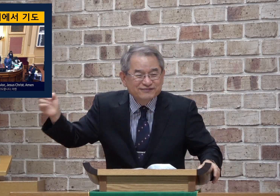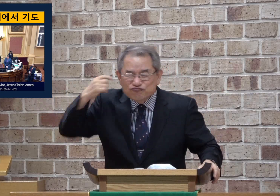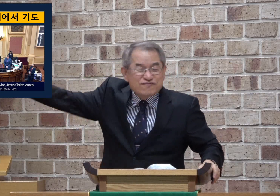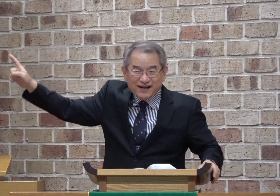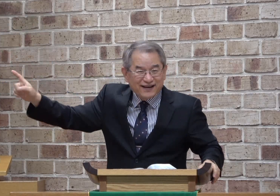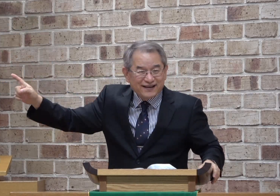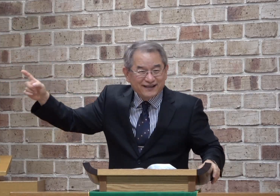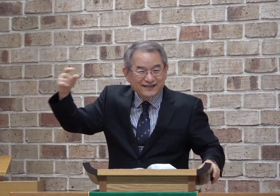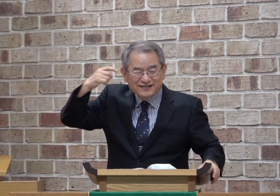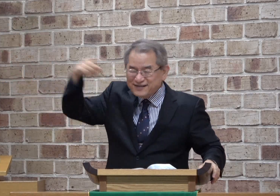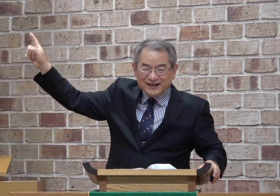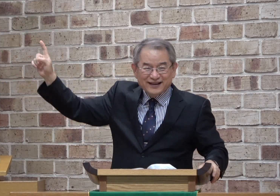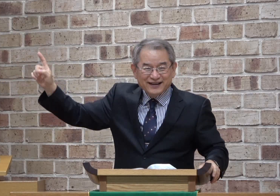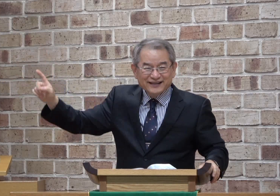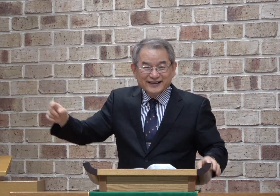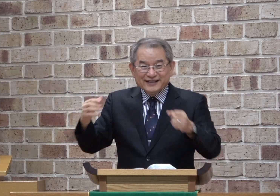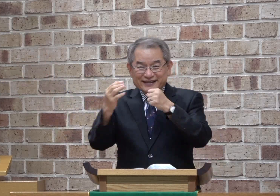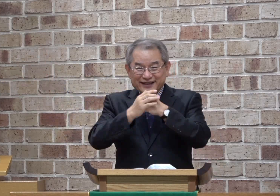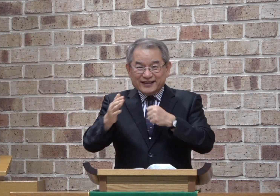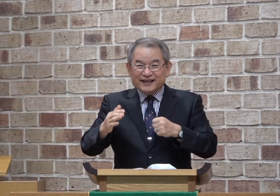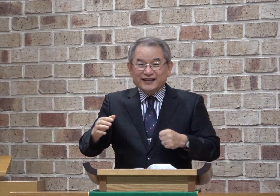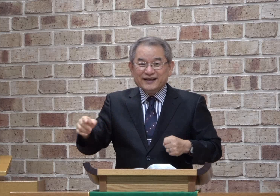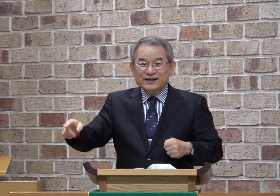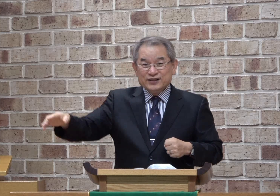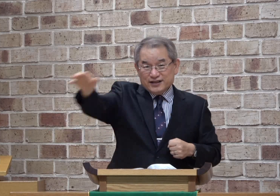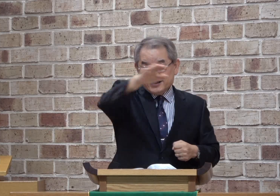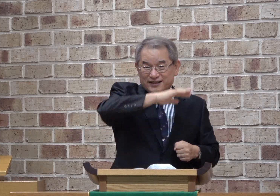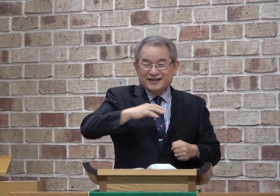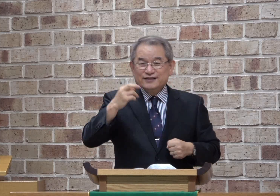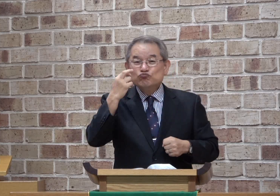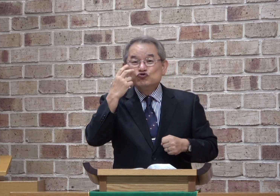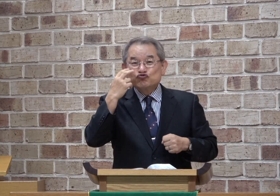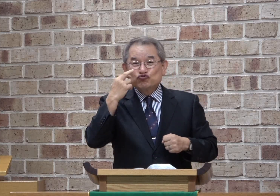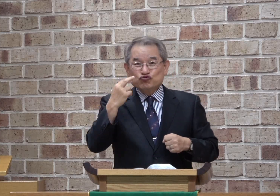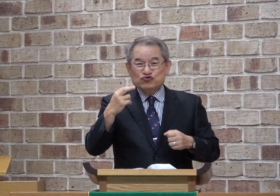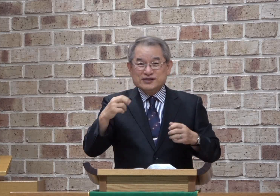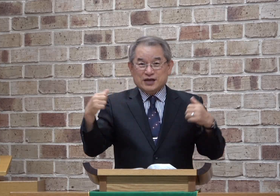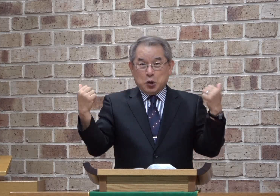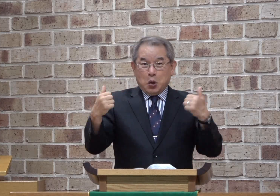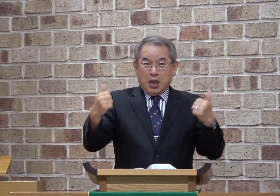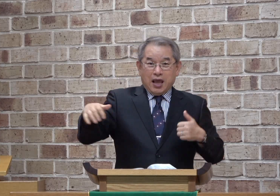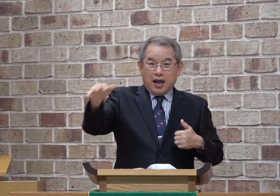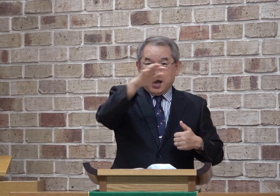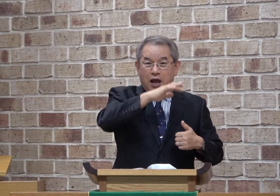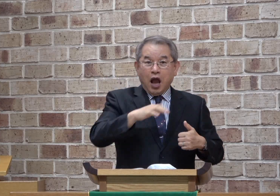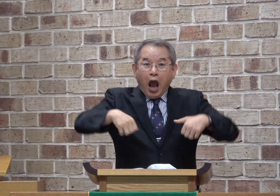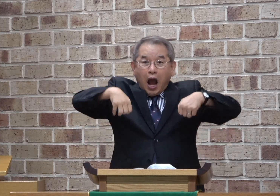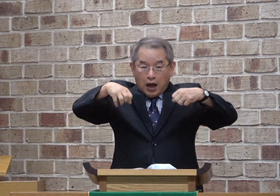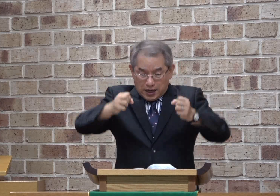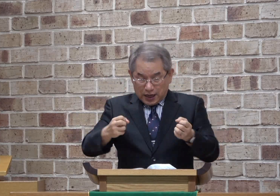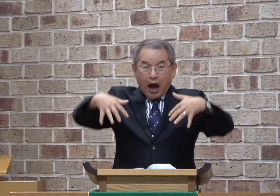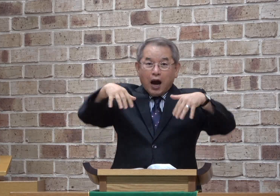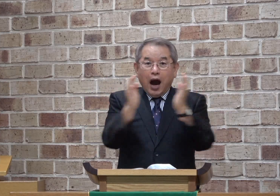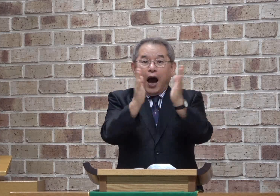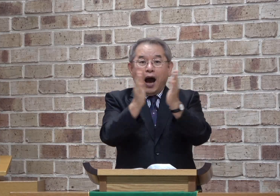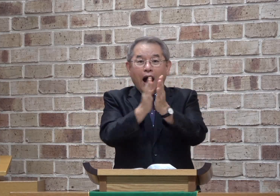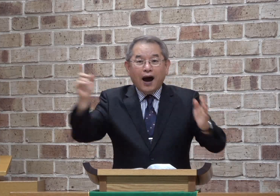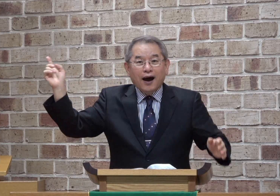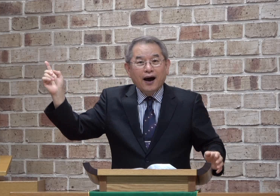예수님의 이름으로 기도했습니다 하고 그 말을 미리 부탁받은 말을 듣지 않았습니다. 그래서 모든 의회에서 그런데 상대적으로